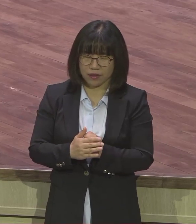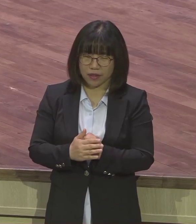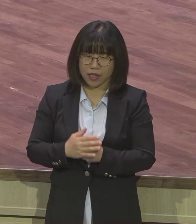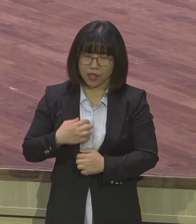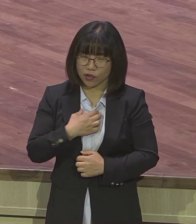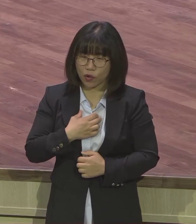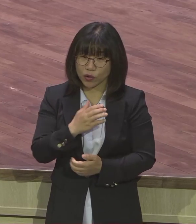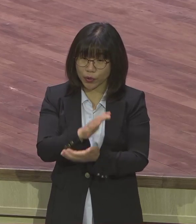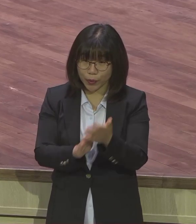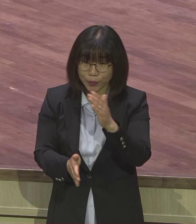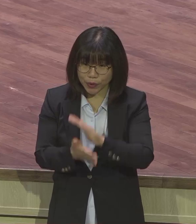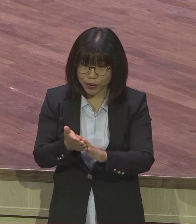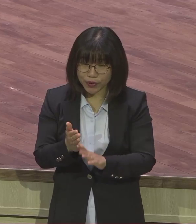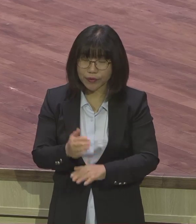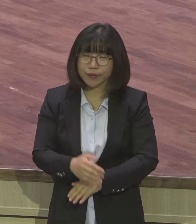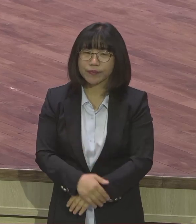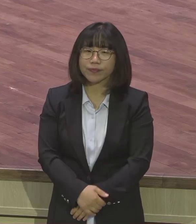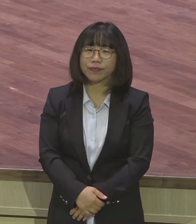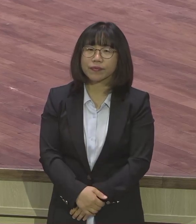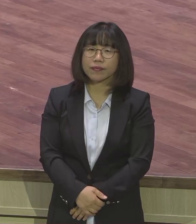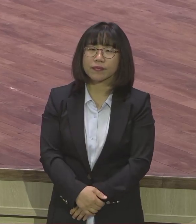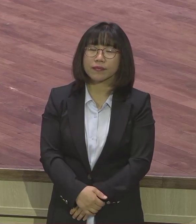자, 하나님이 함께하는 모험이에요.